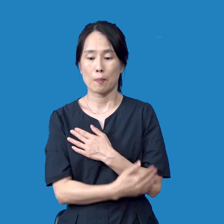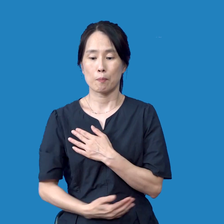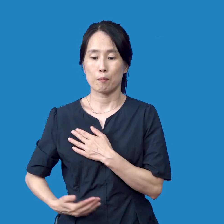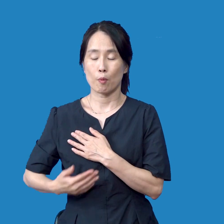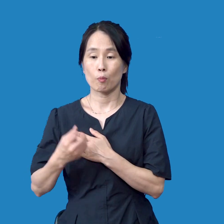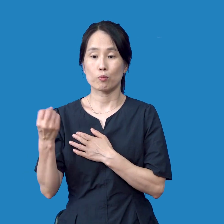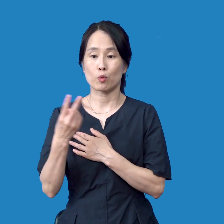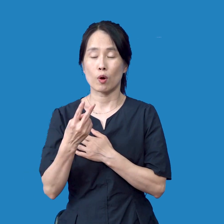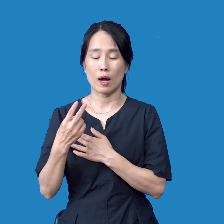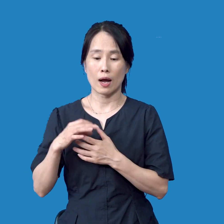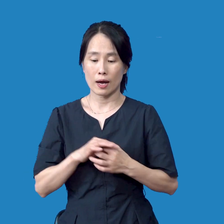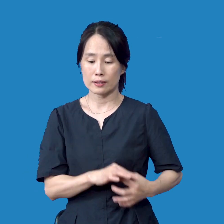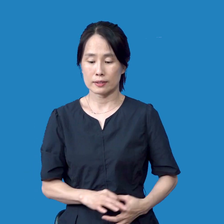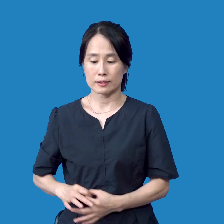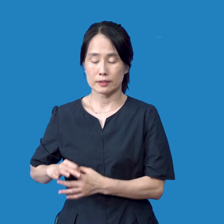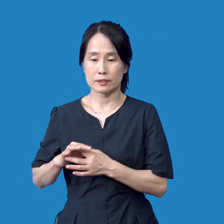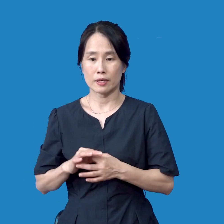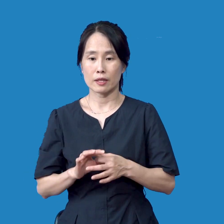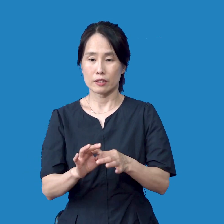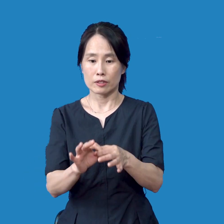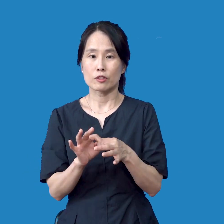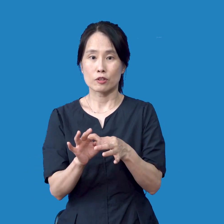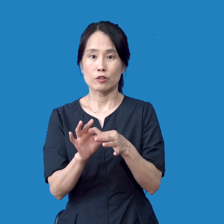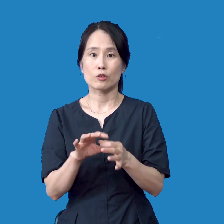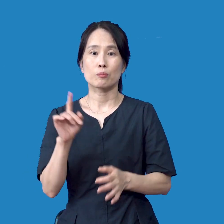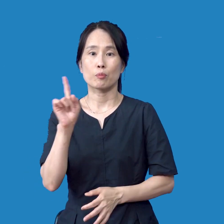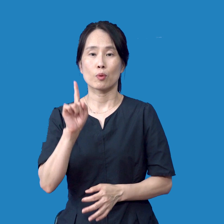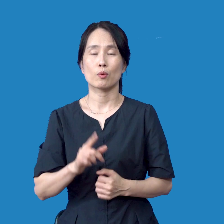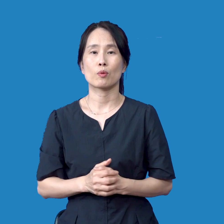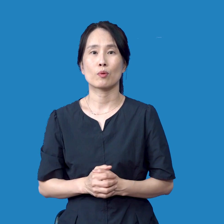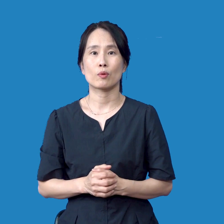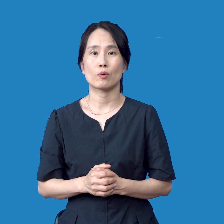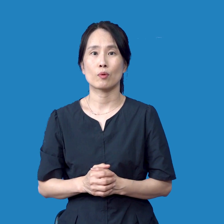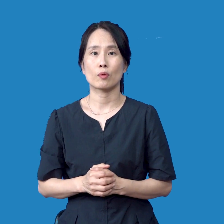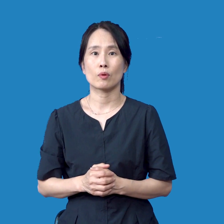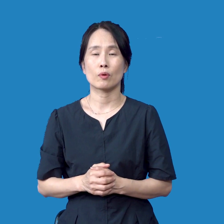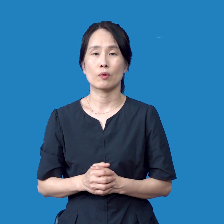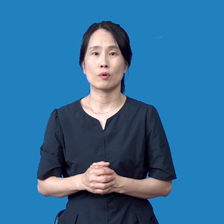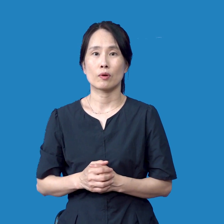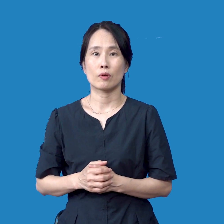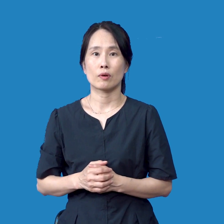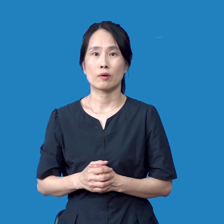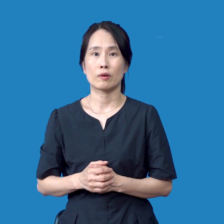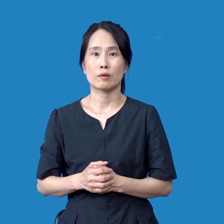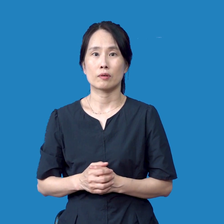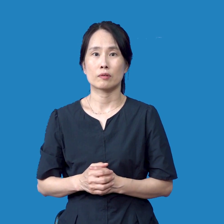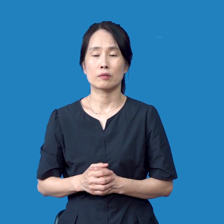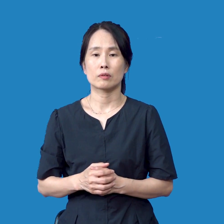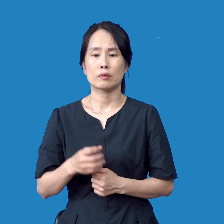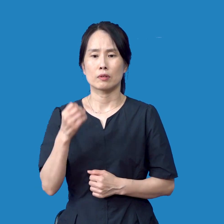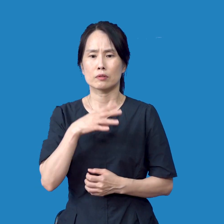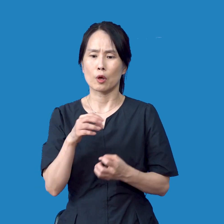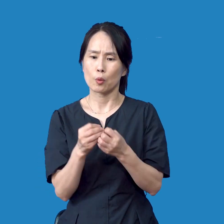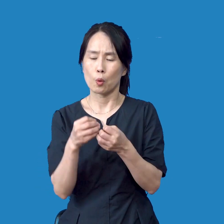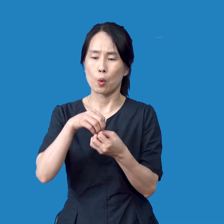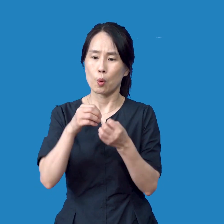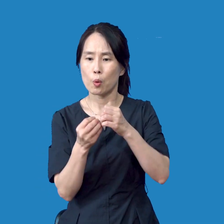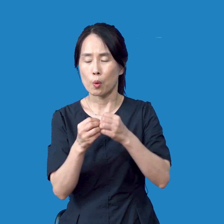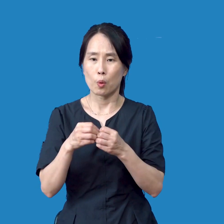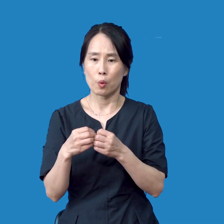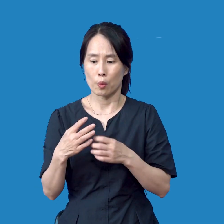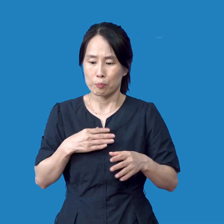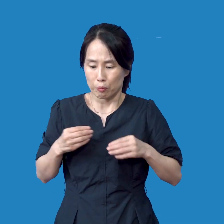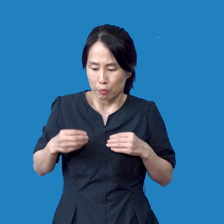몸과 지체는 어떻게 연결이 되어 있습니까? 지체는 조립이 되어서 몸에 붙어 있는